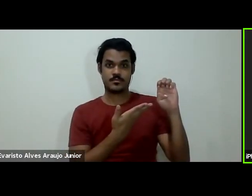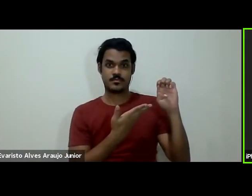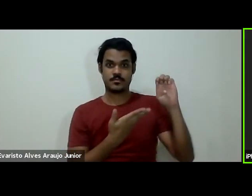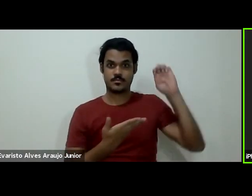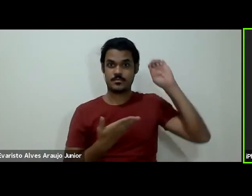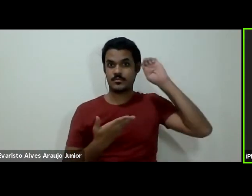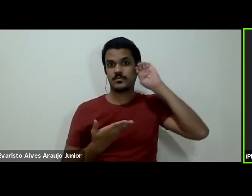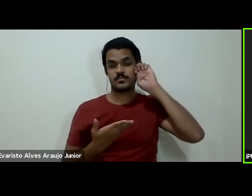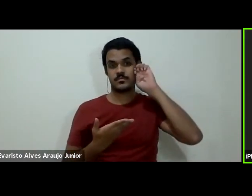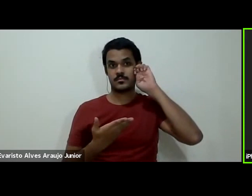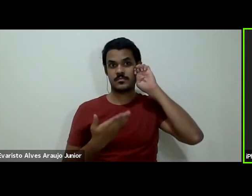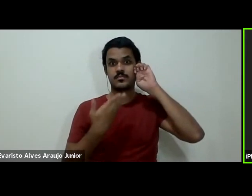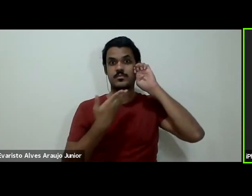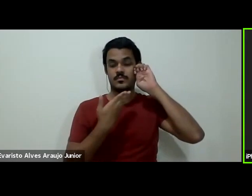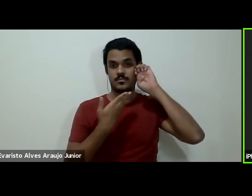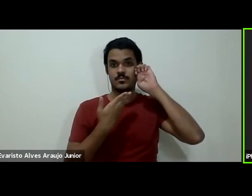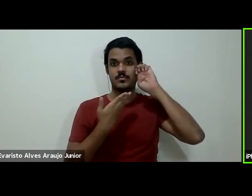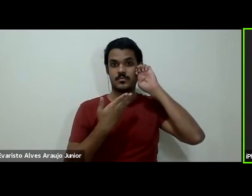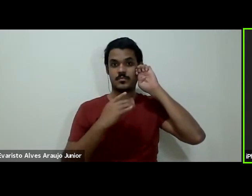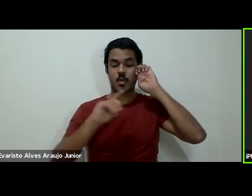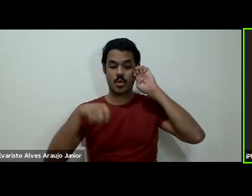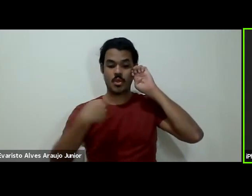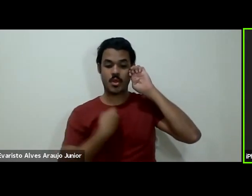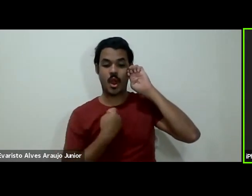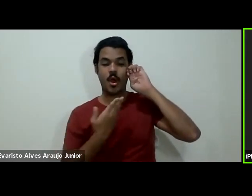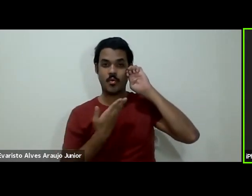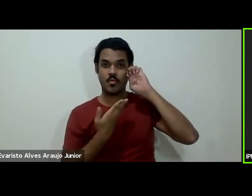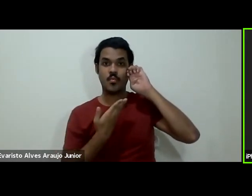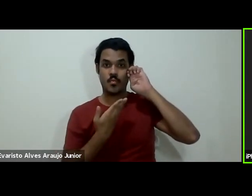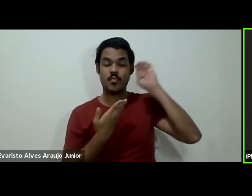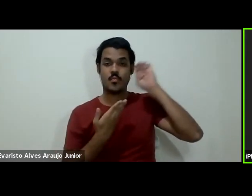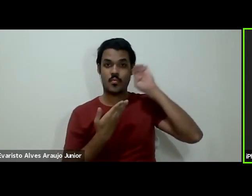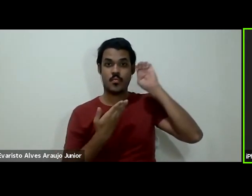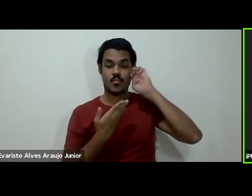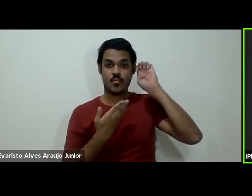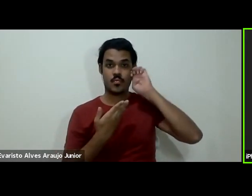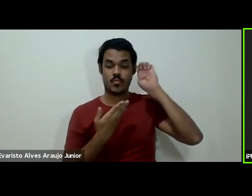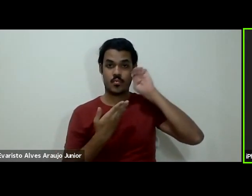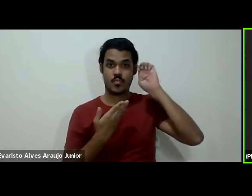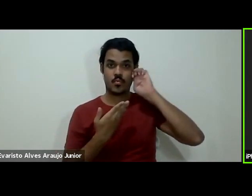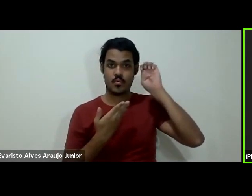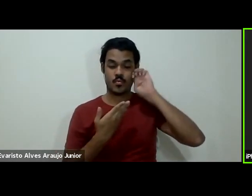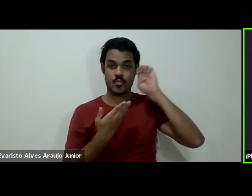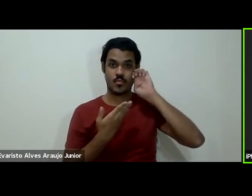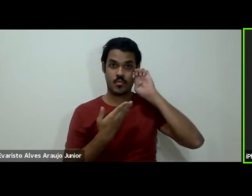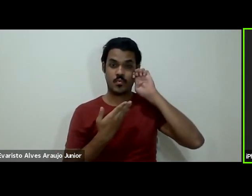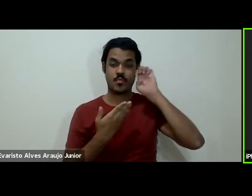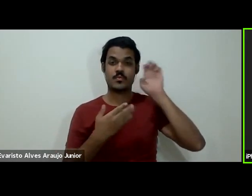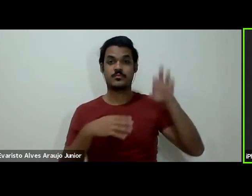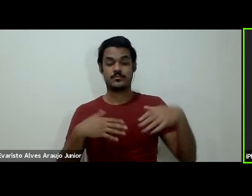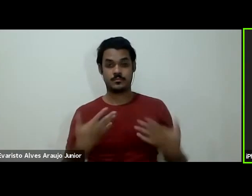do meu rosto. Tá? Então, esse é o meu sinal em Libras,